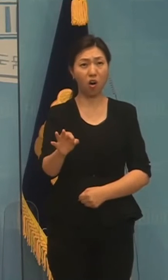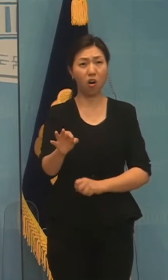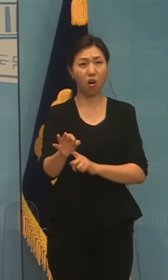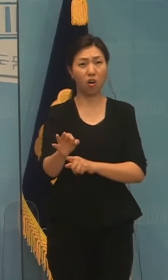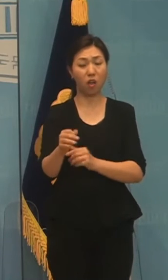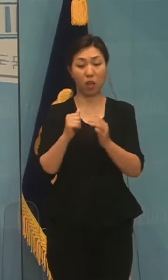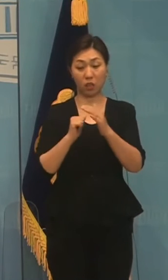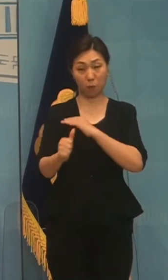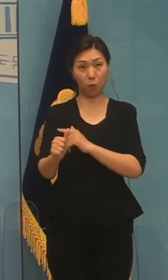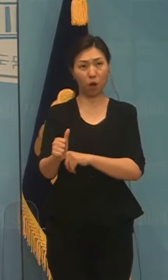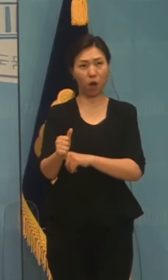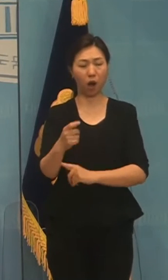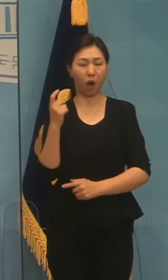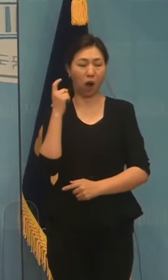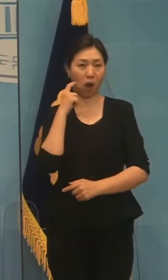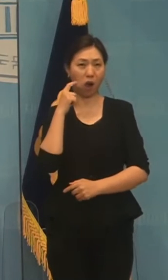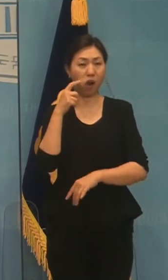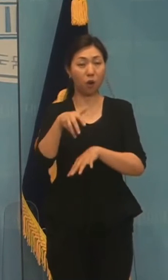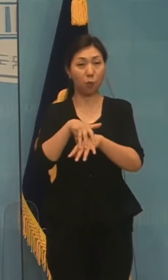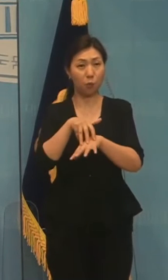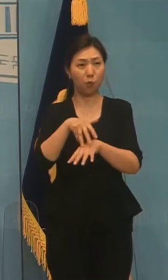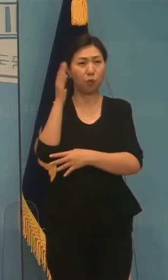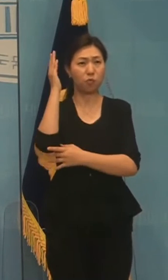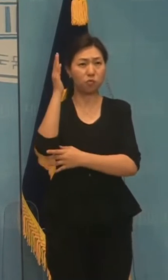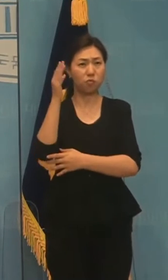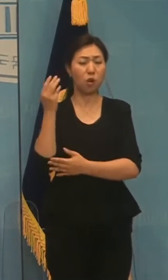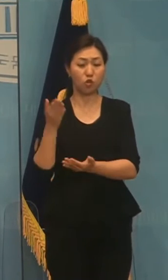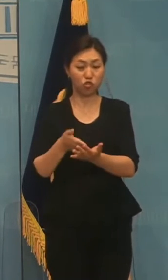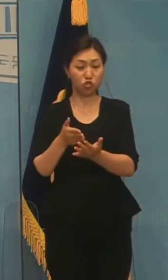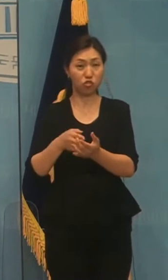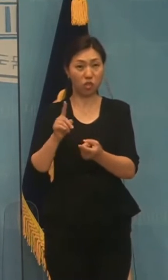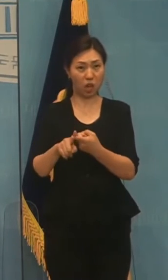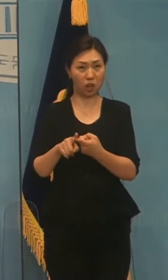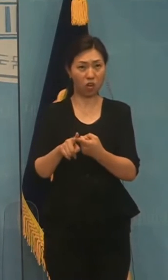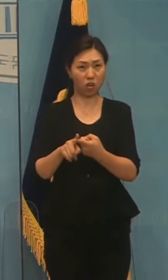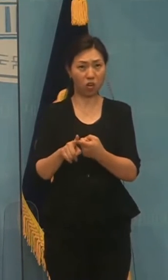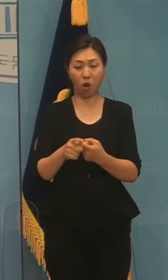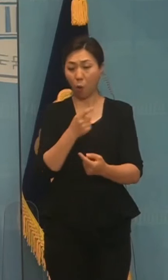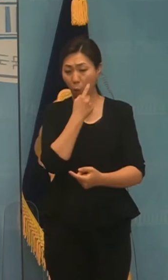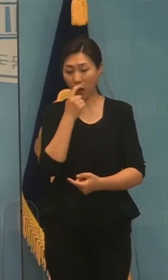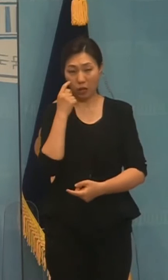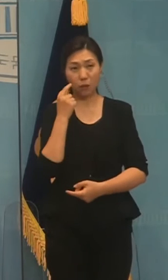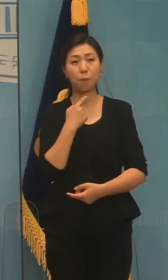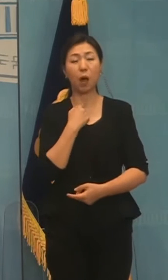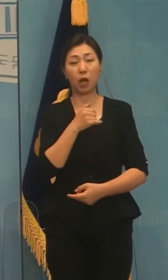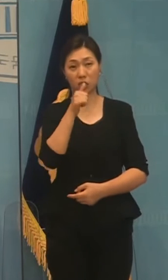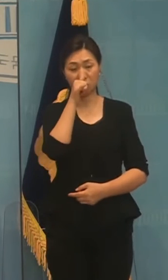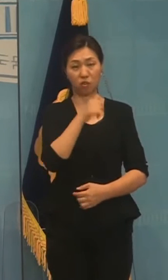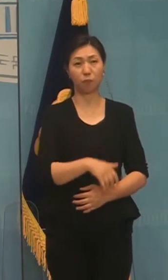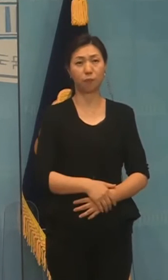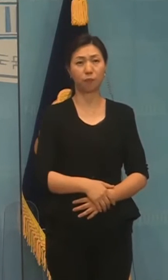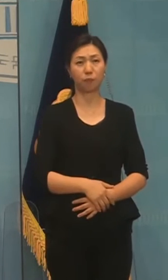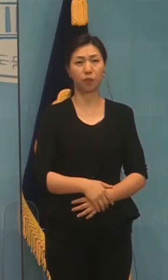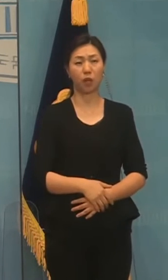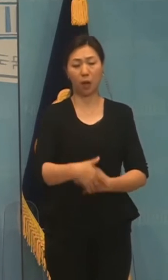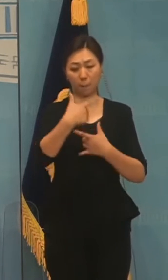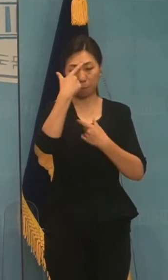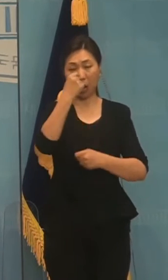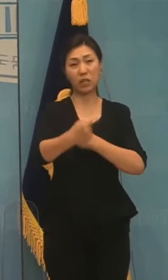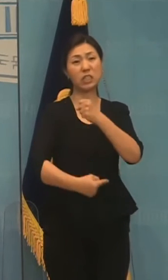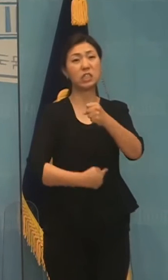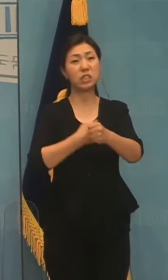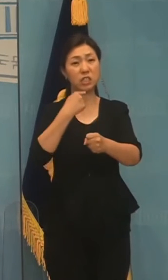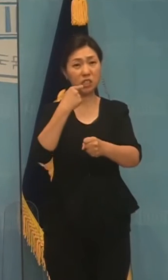가짜뉴스에 기반한 교섭단체 대표연설을 팩트체크한 바 있습니다. 꼭 1년 만에 새로